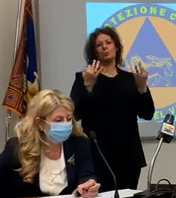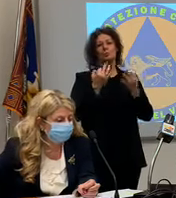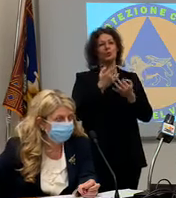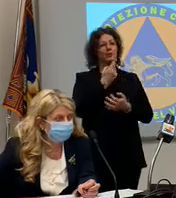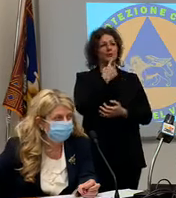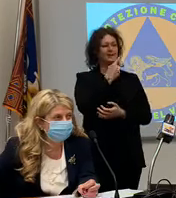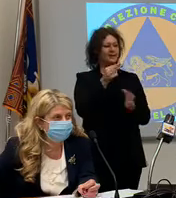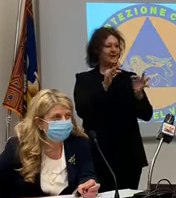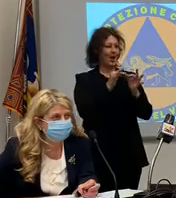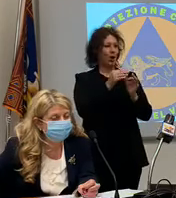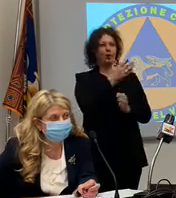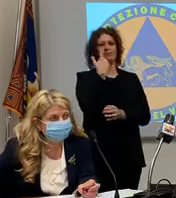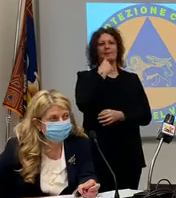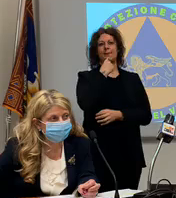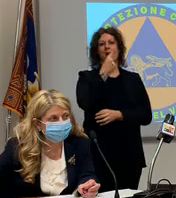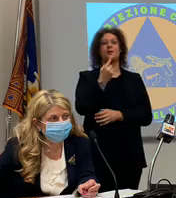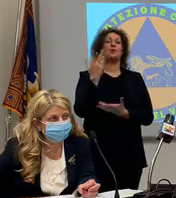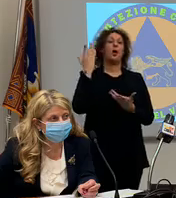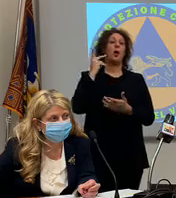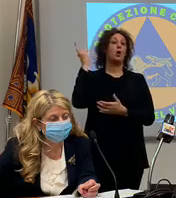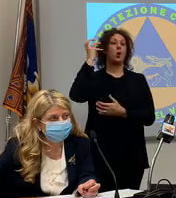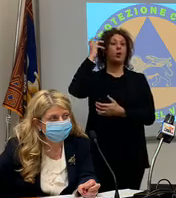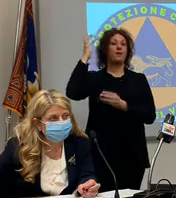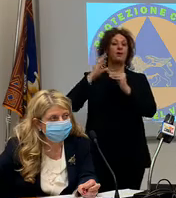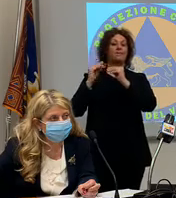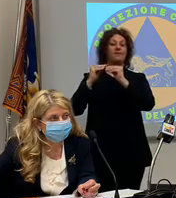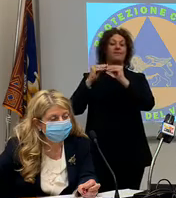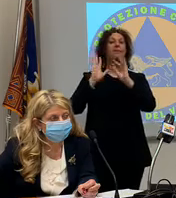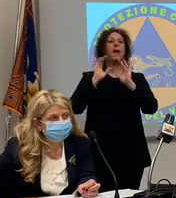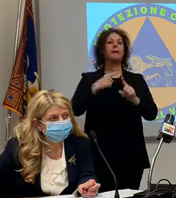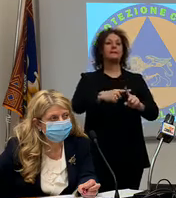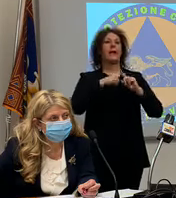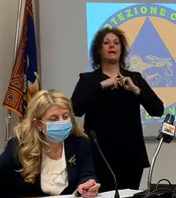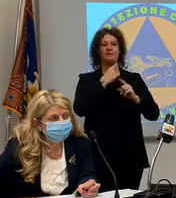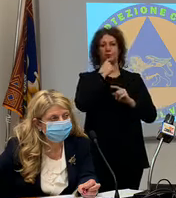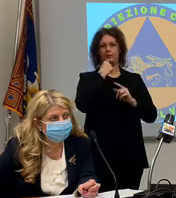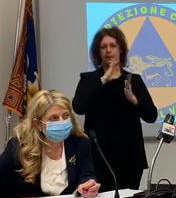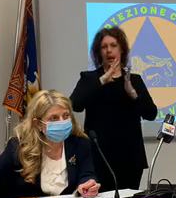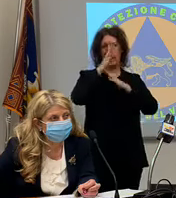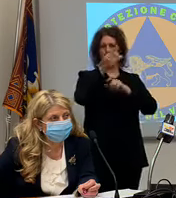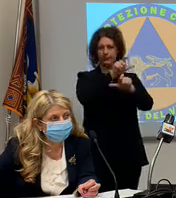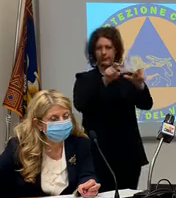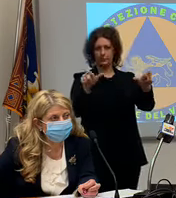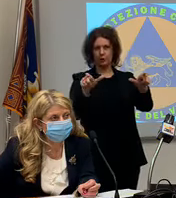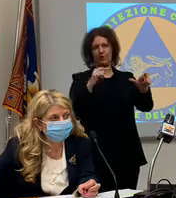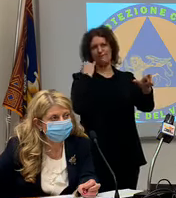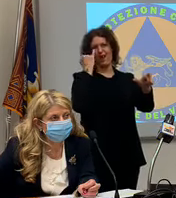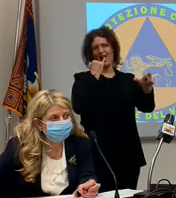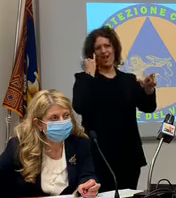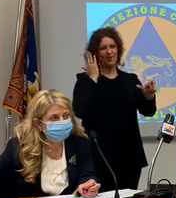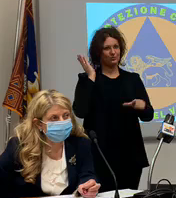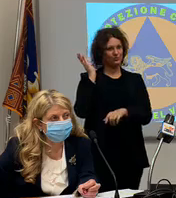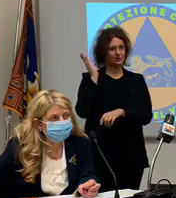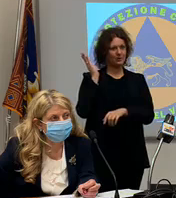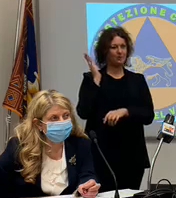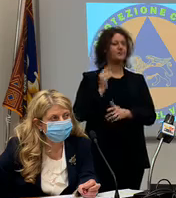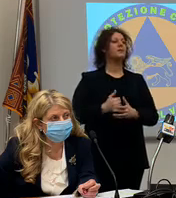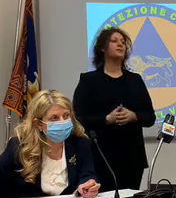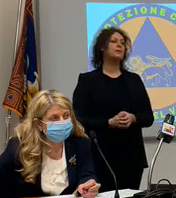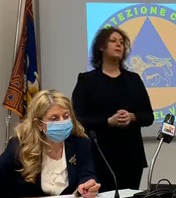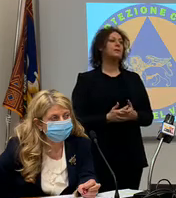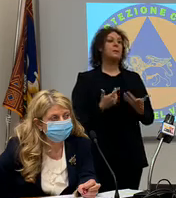reddito coi sacrificio degli altri è facile D'altra parte se c'è veramente una situazione